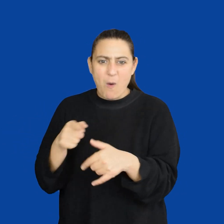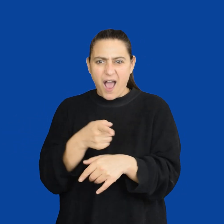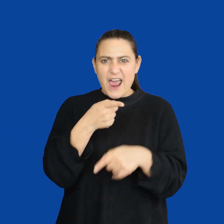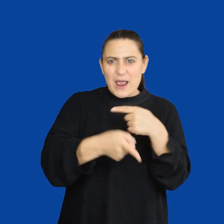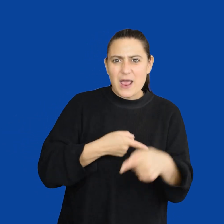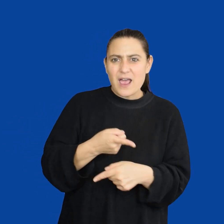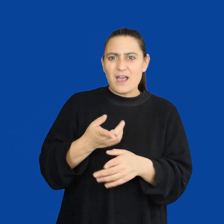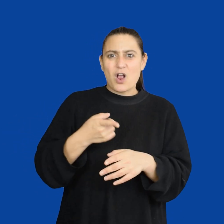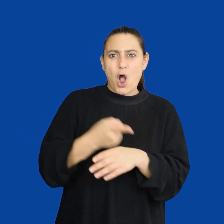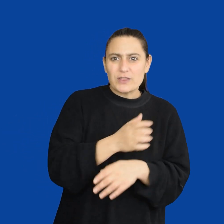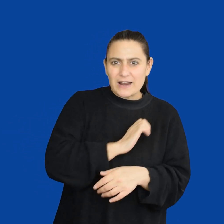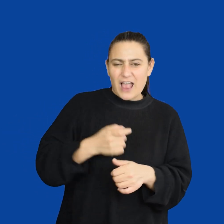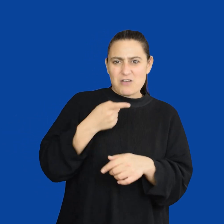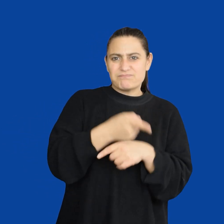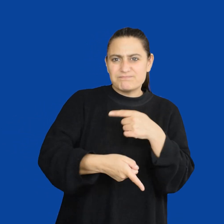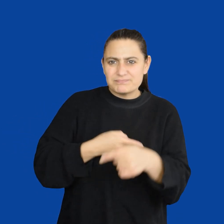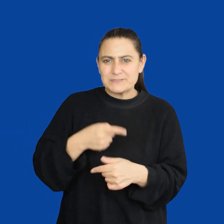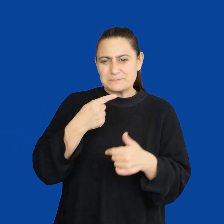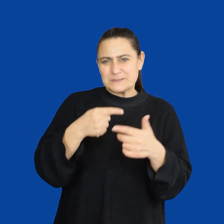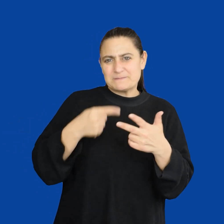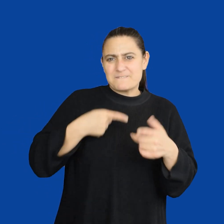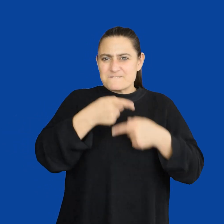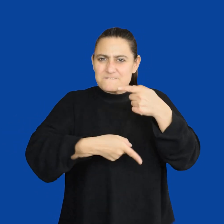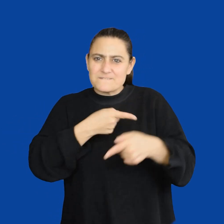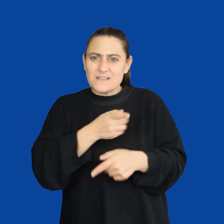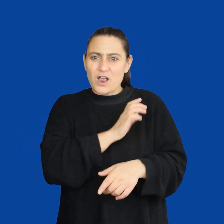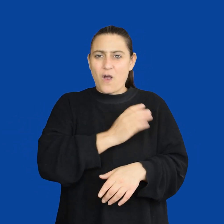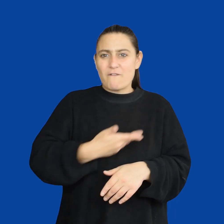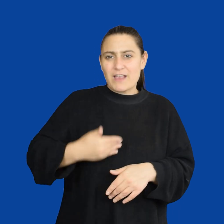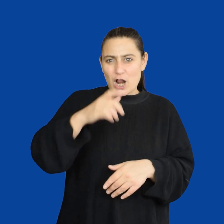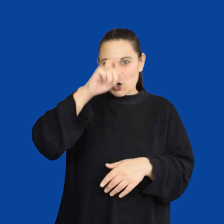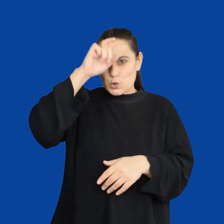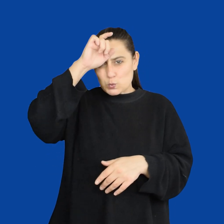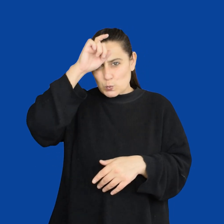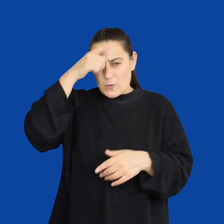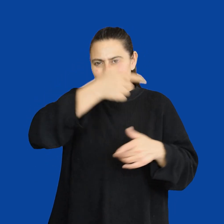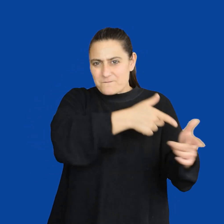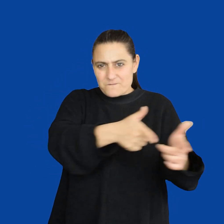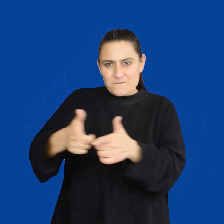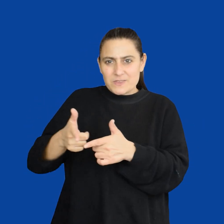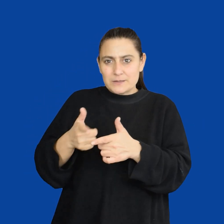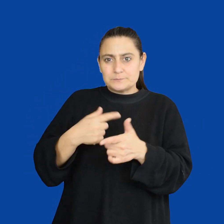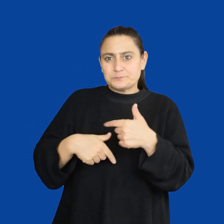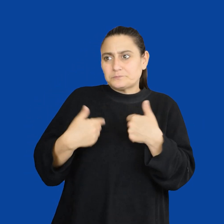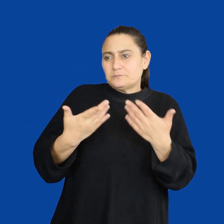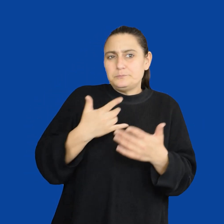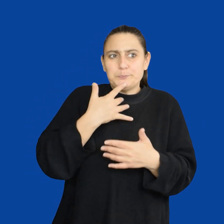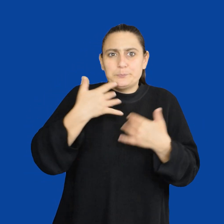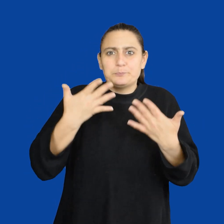de grupos enteros como enemigos del Estado y el empleo de un chivo expiatorio por el gobierno turco. Ya